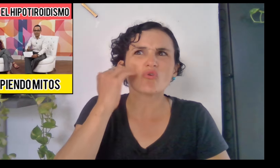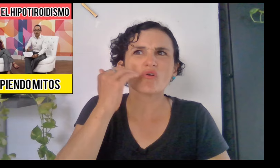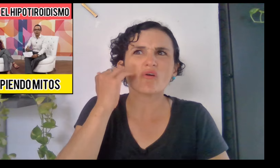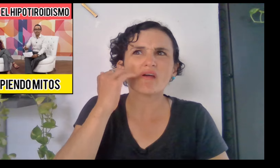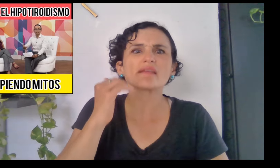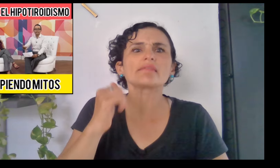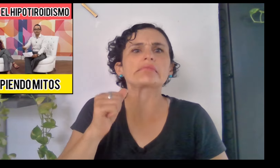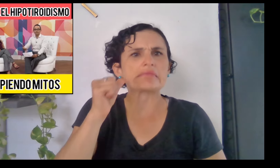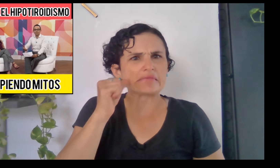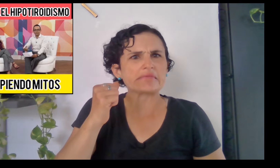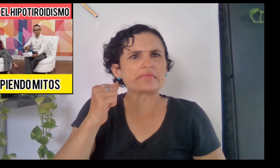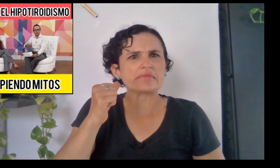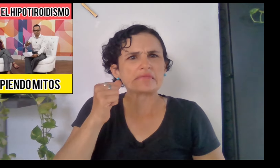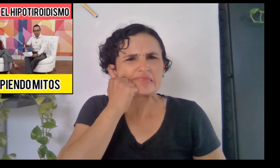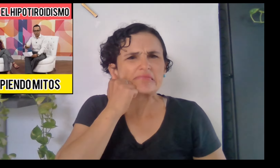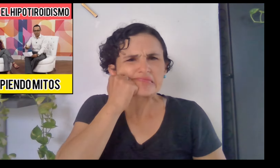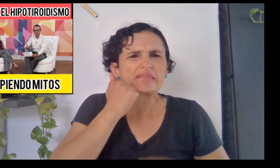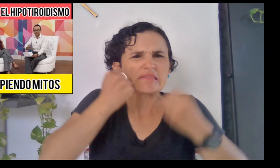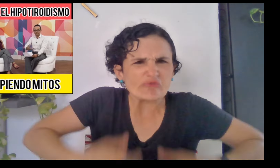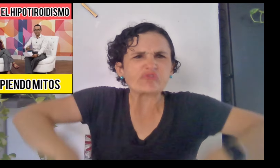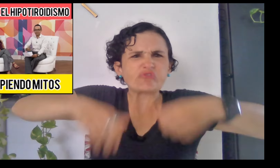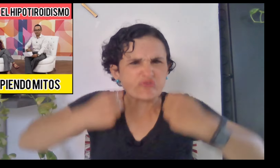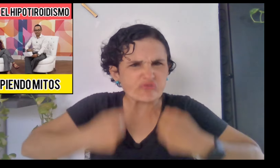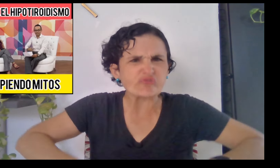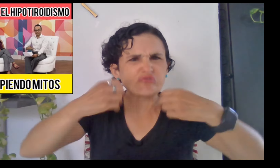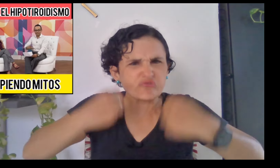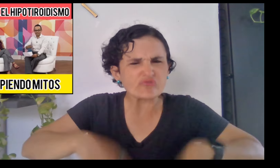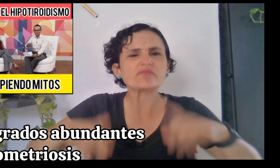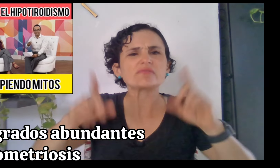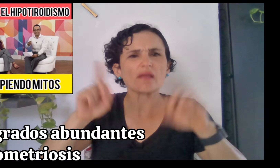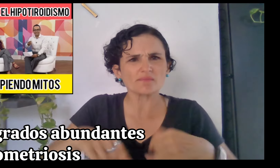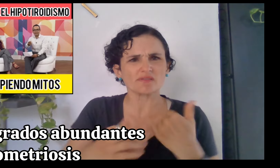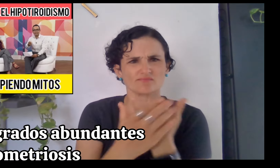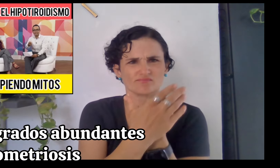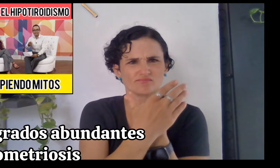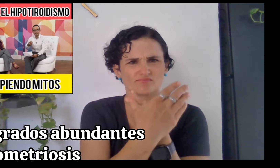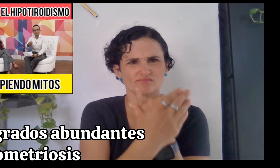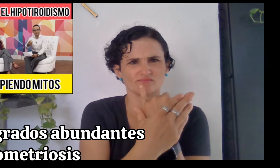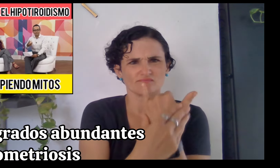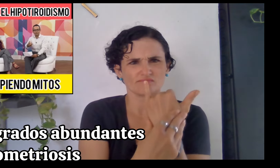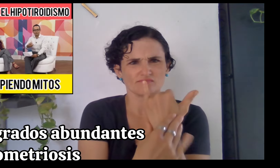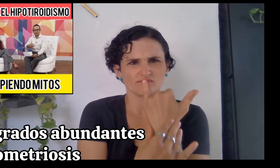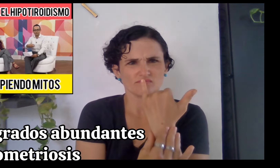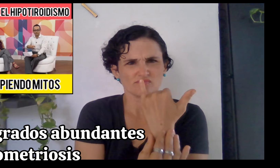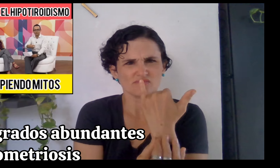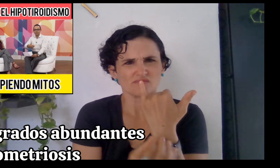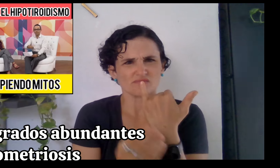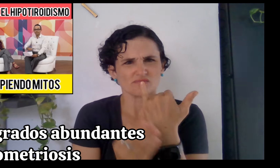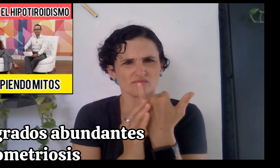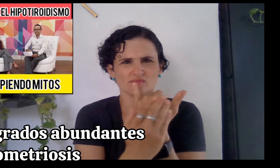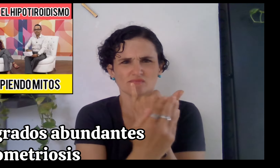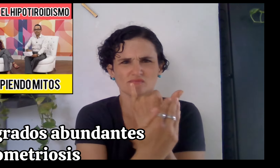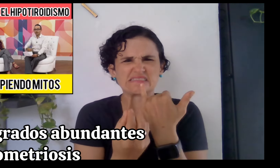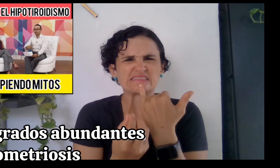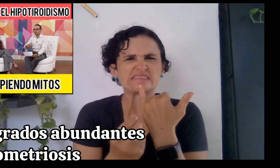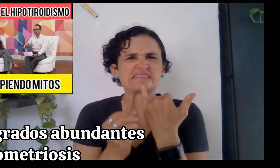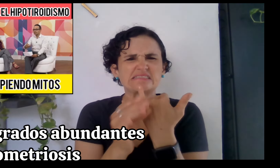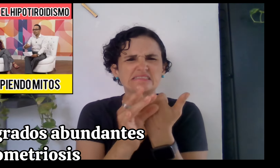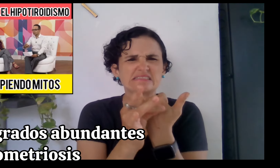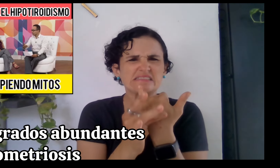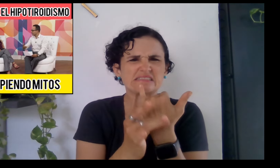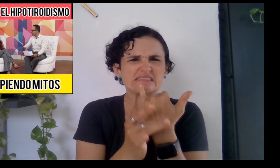abundantes, uh-huh, o que también sufren de endometriosis, sí, es decir, que sufren de que la capita de sangrado le crece mucho dentro de la matriz, o